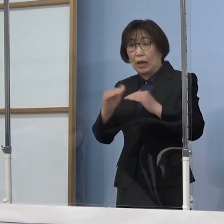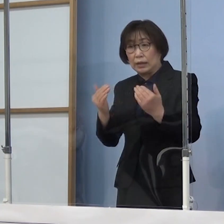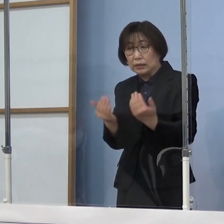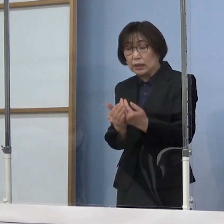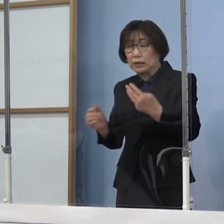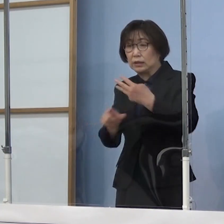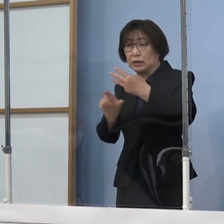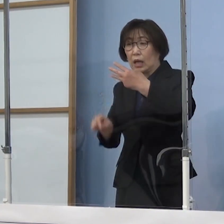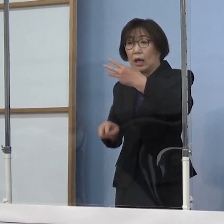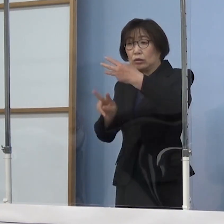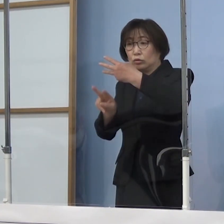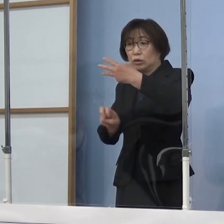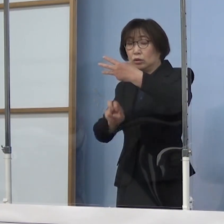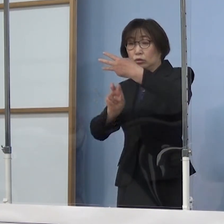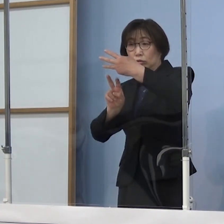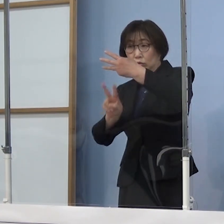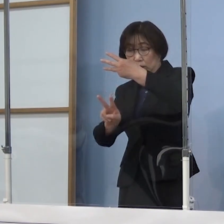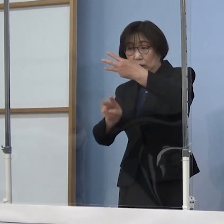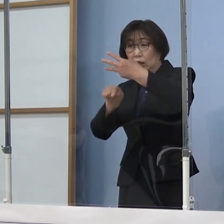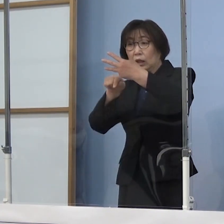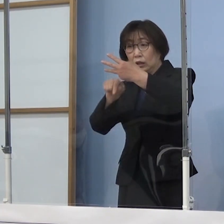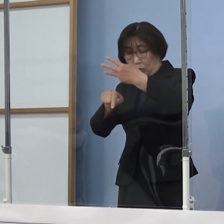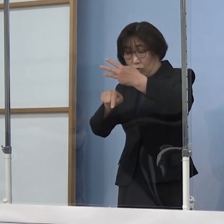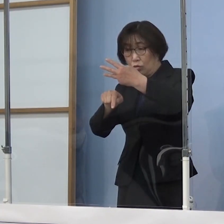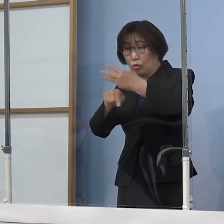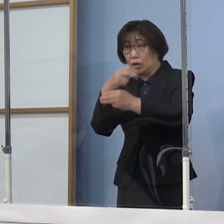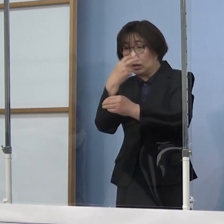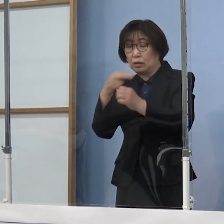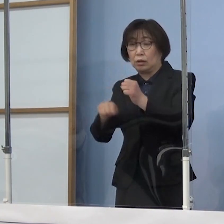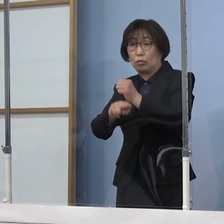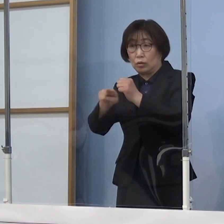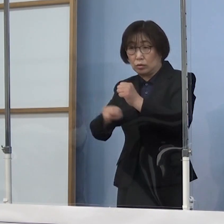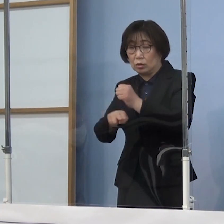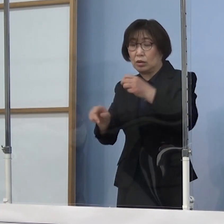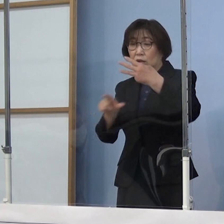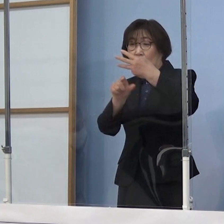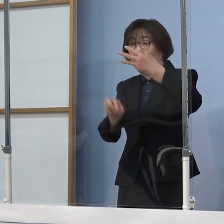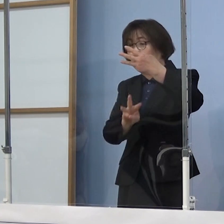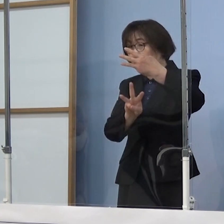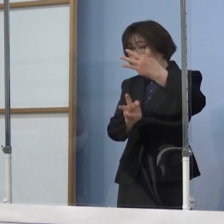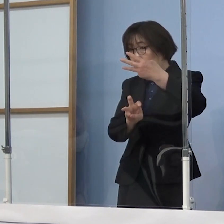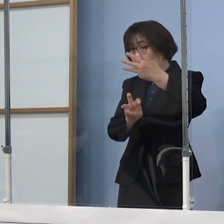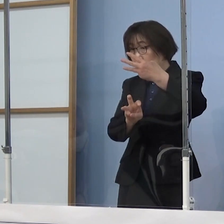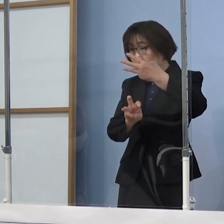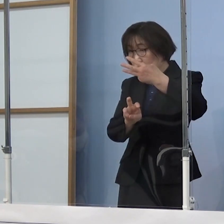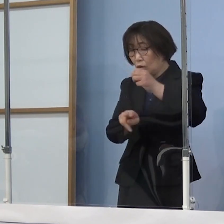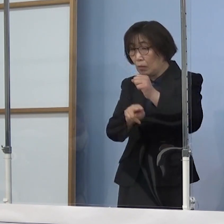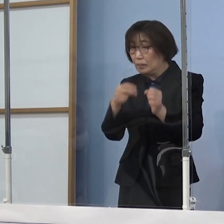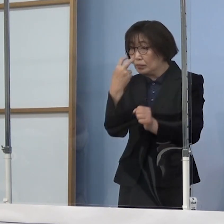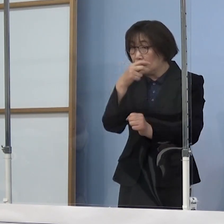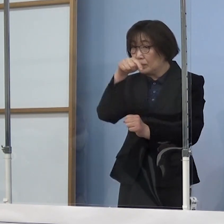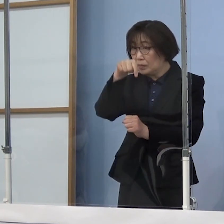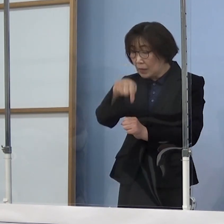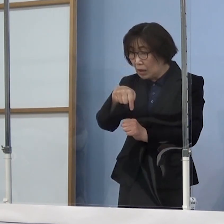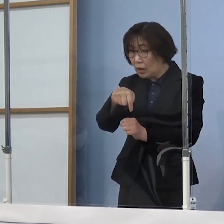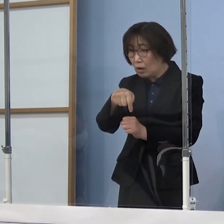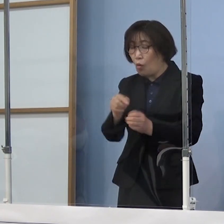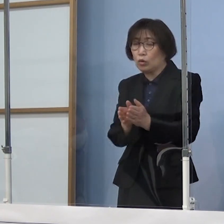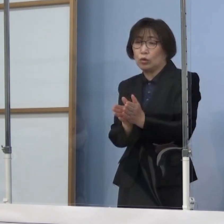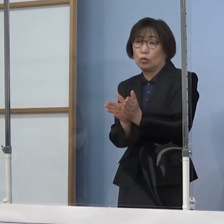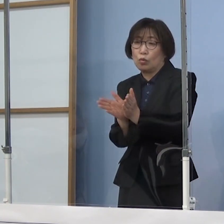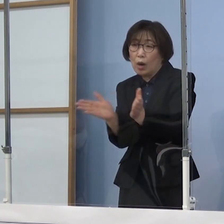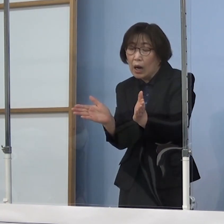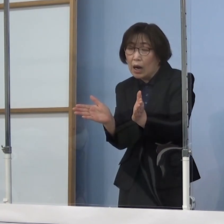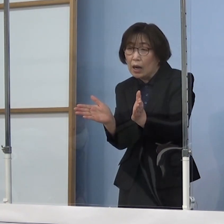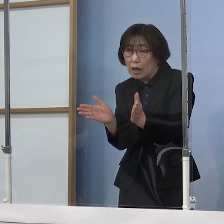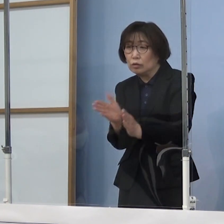月の22日の検体と3月30の検体で大きく分かれる分水嶺。しか